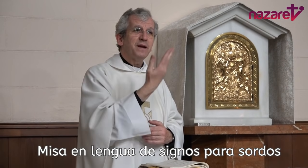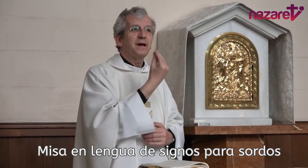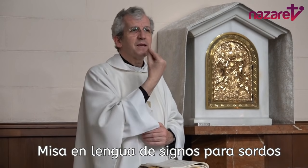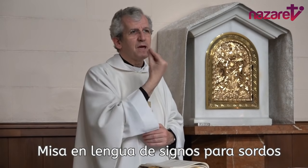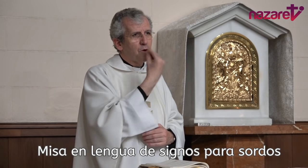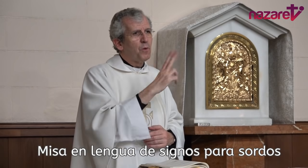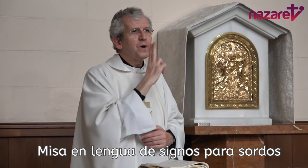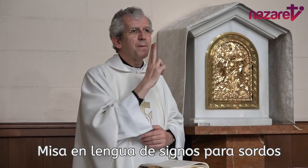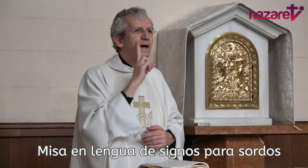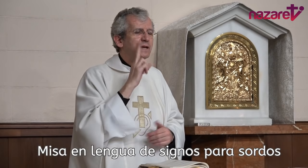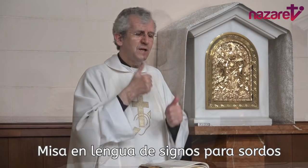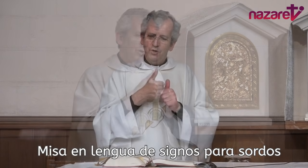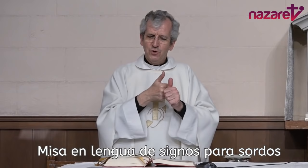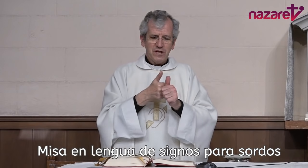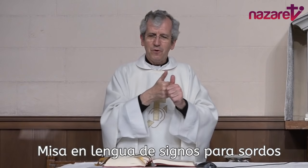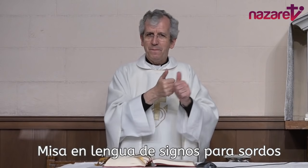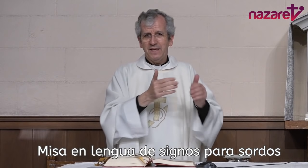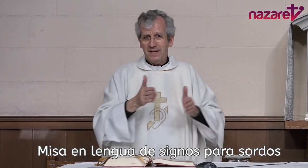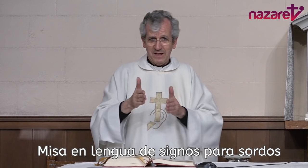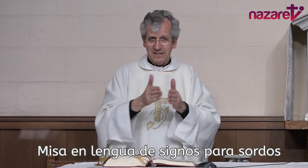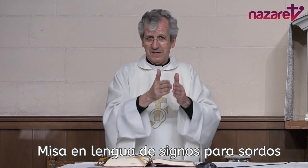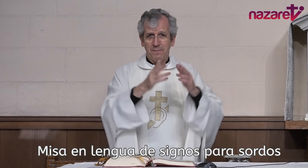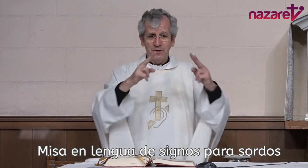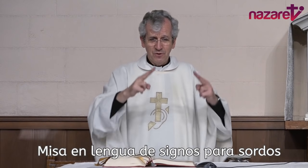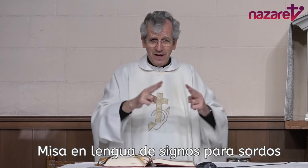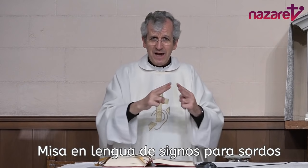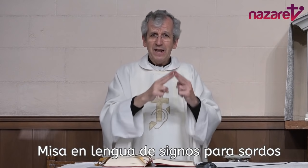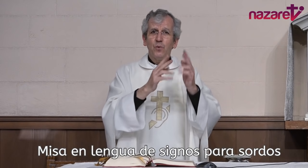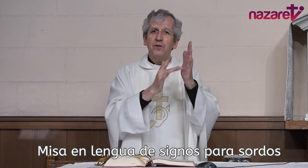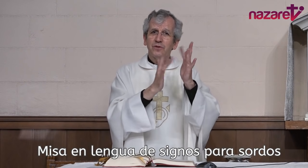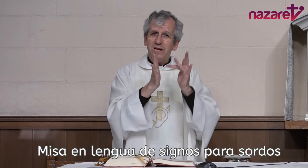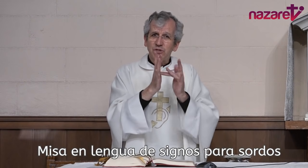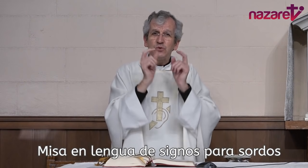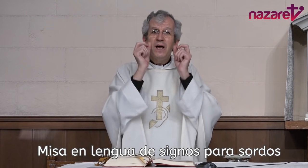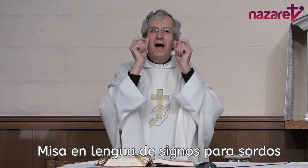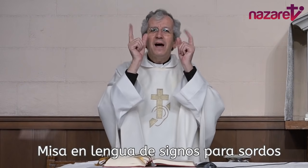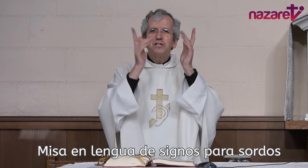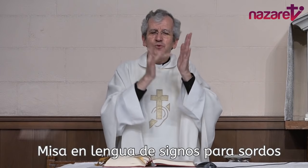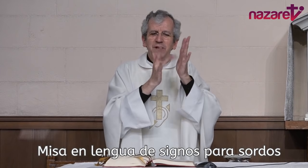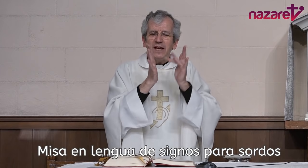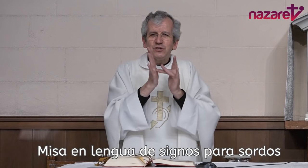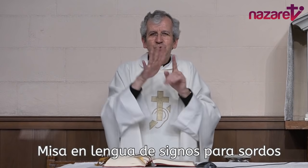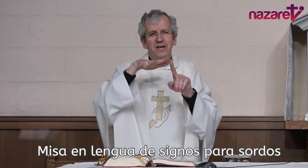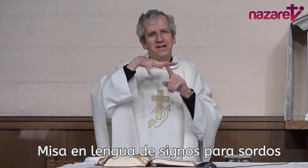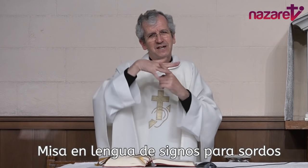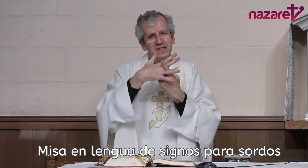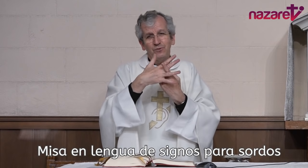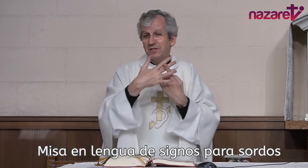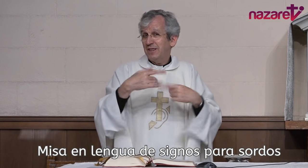María que, como buena madre, nos acompañe en ese camino al encuentro de Jesús, a descubrir a Jesús en esas